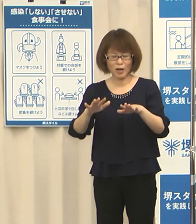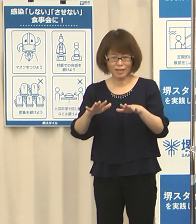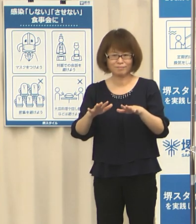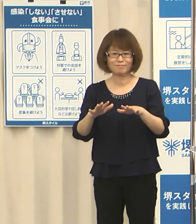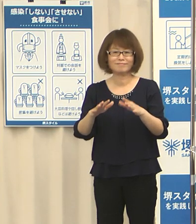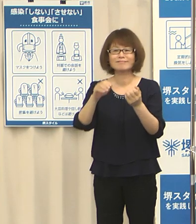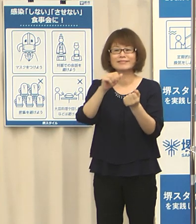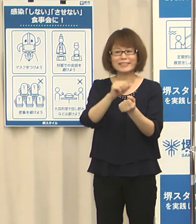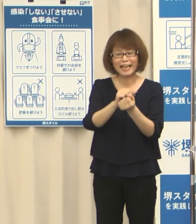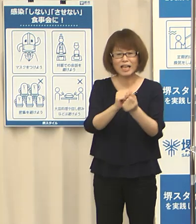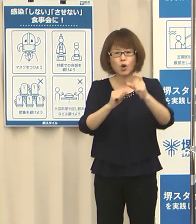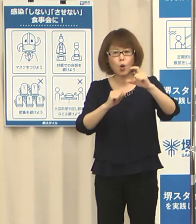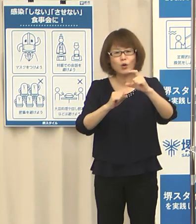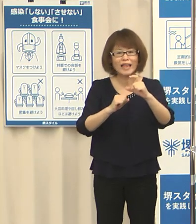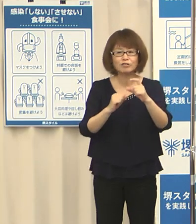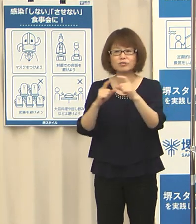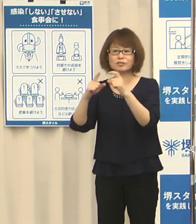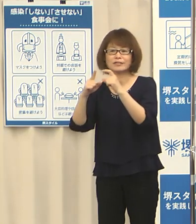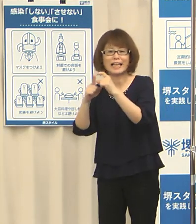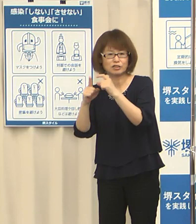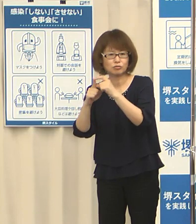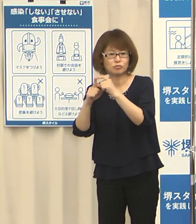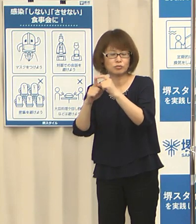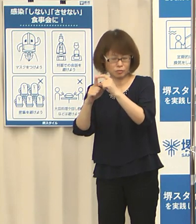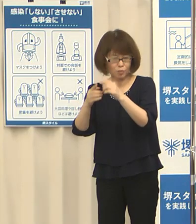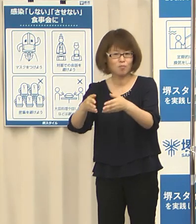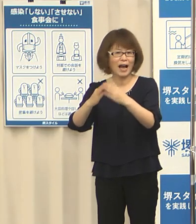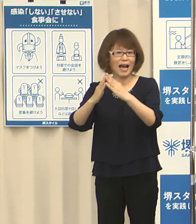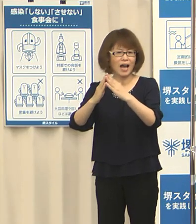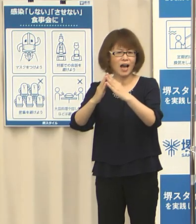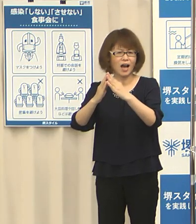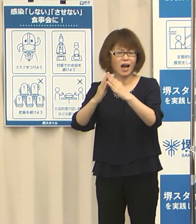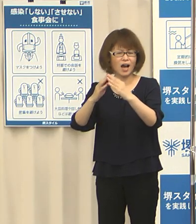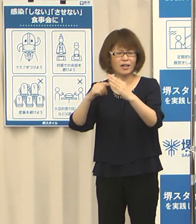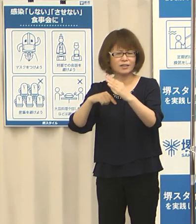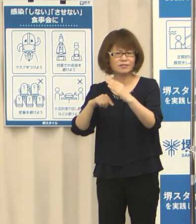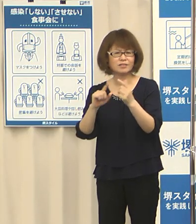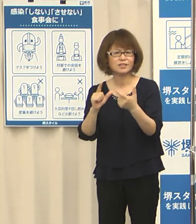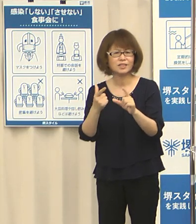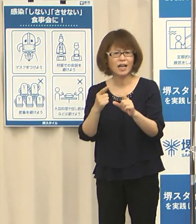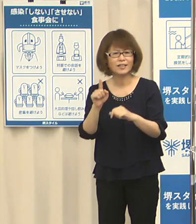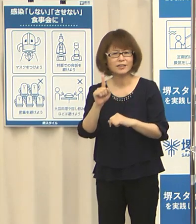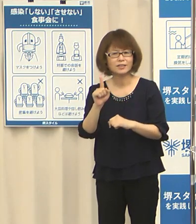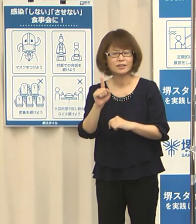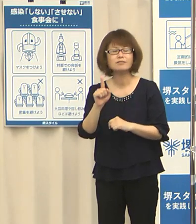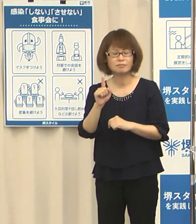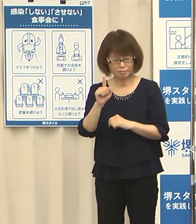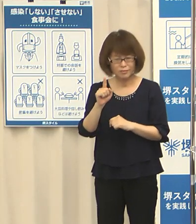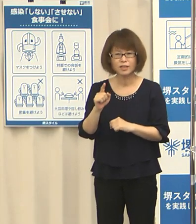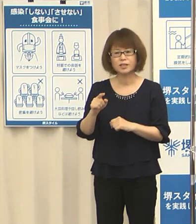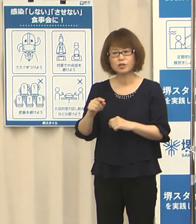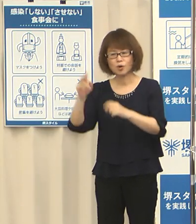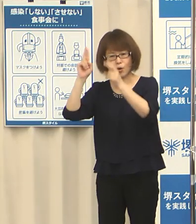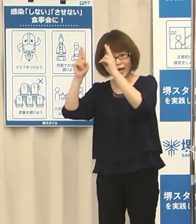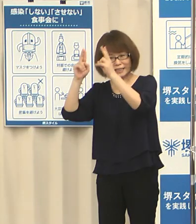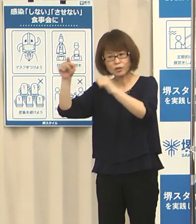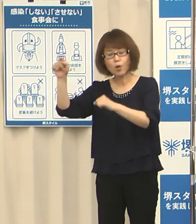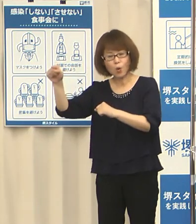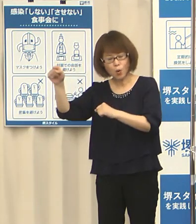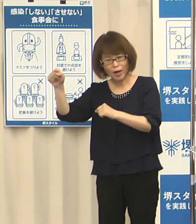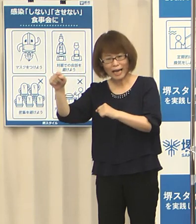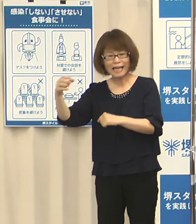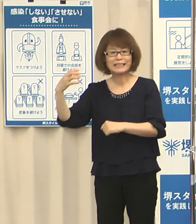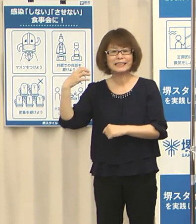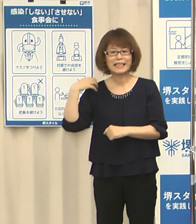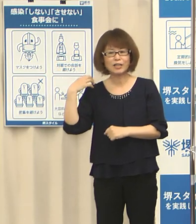ッドデスクというものを立ち上げました。で、まだ何が違うのかということですが、これまで民間企業からいろいろとその担当の局、所